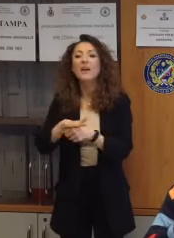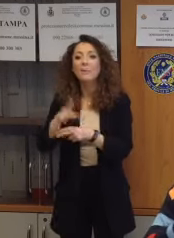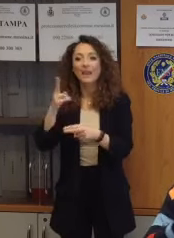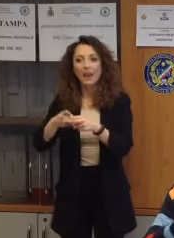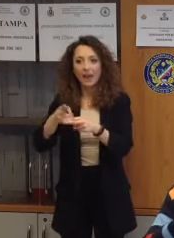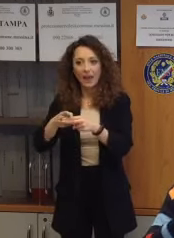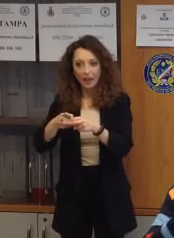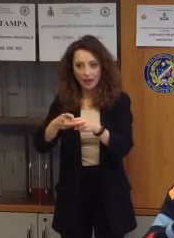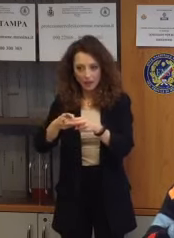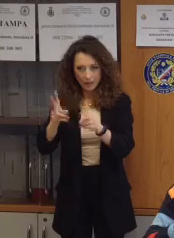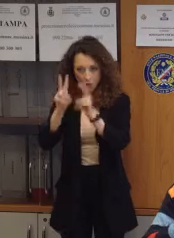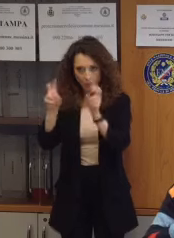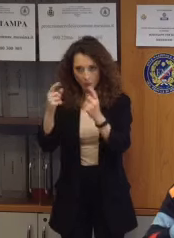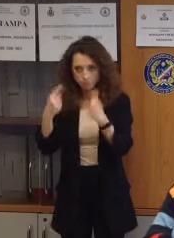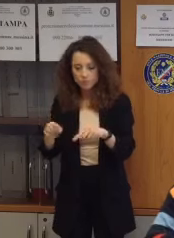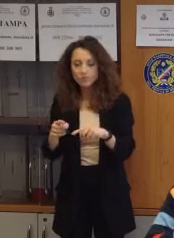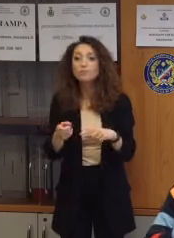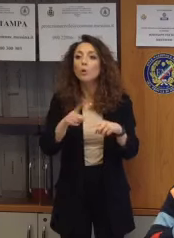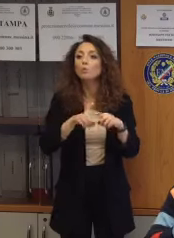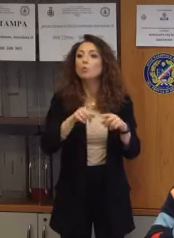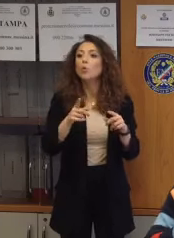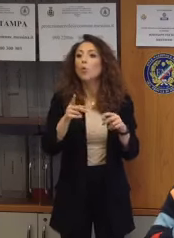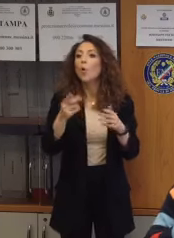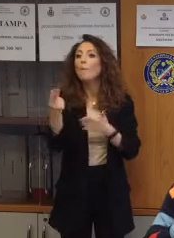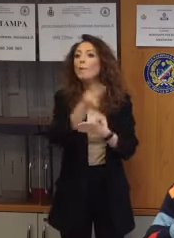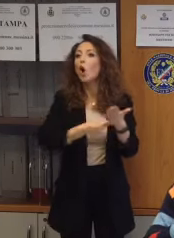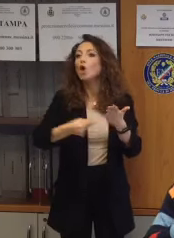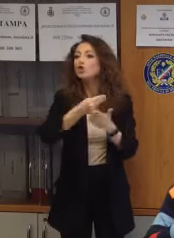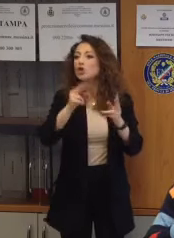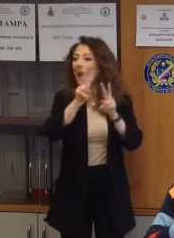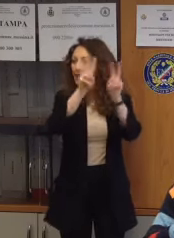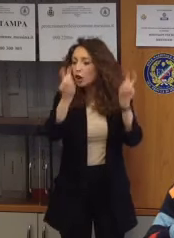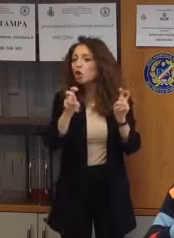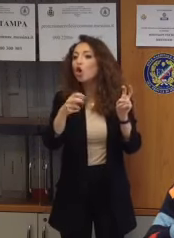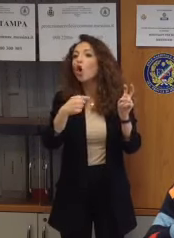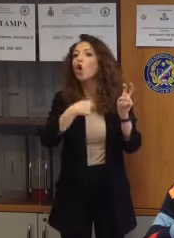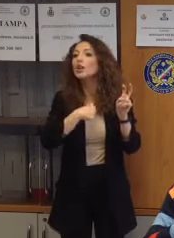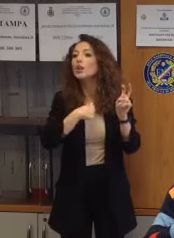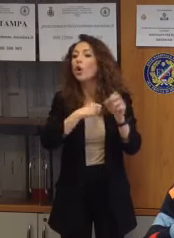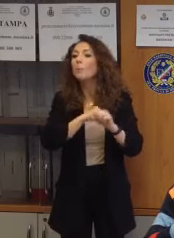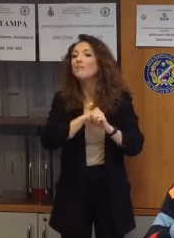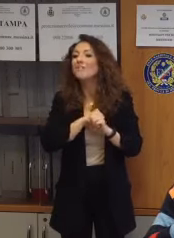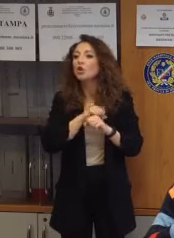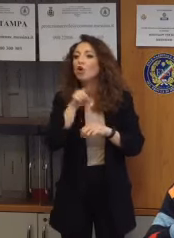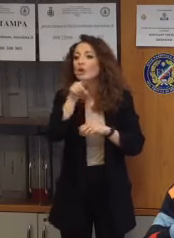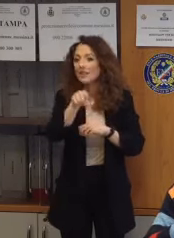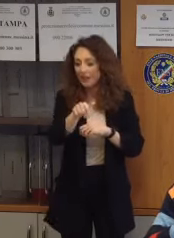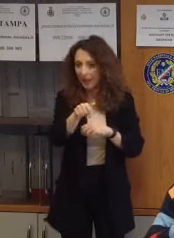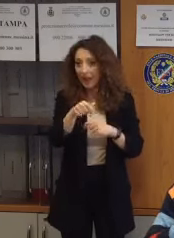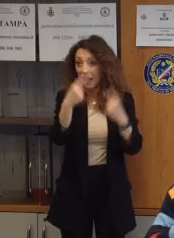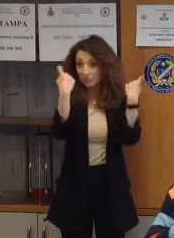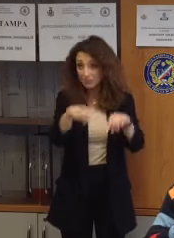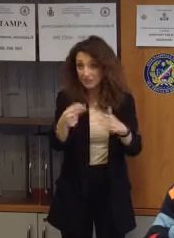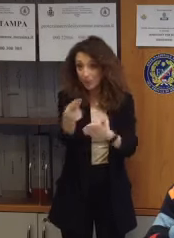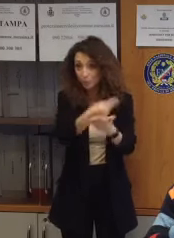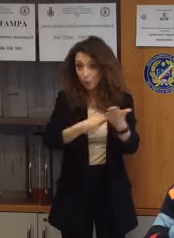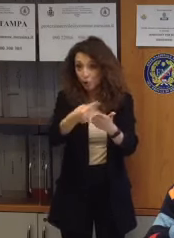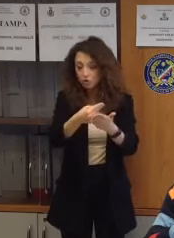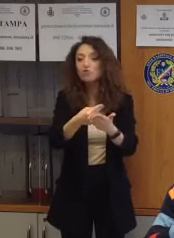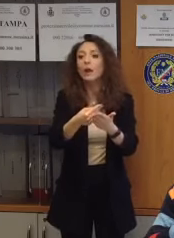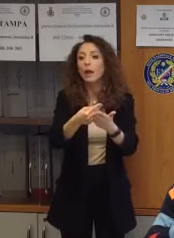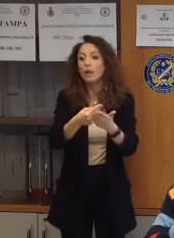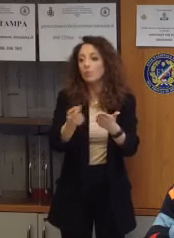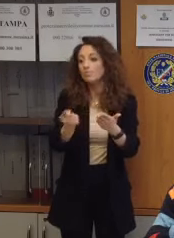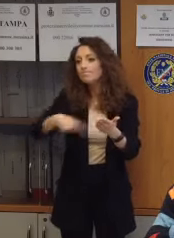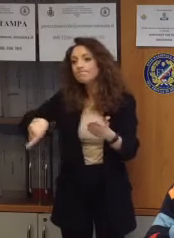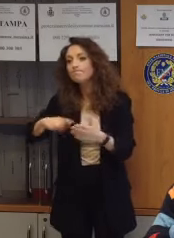progetto Io mi fido di te, e che è un progetto sul quale stiamo lavorando con